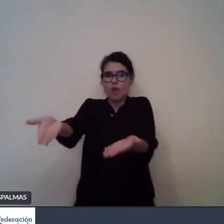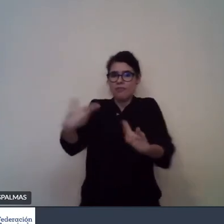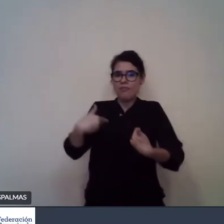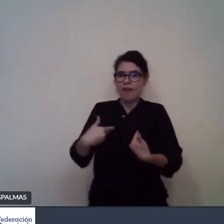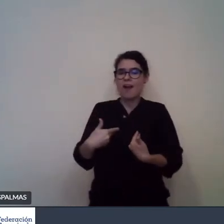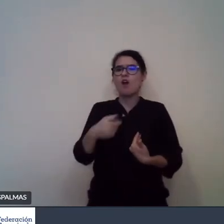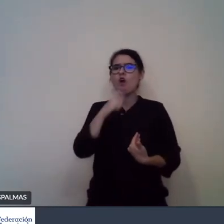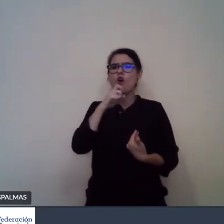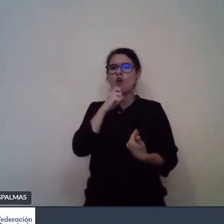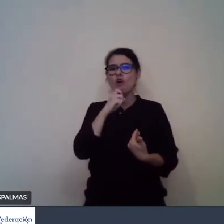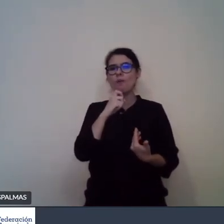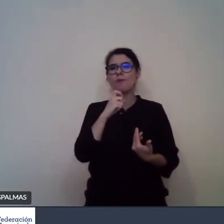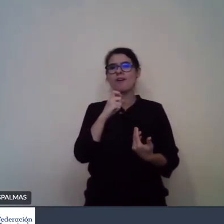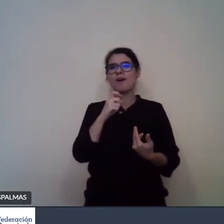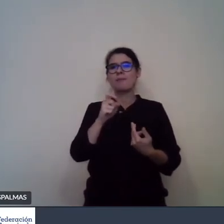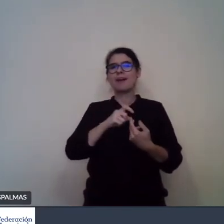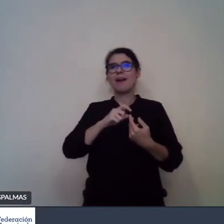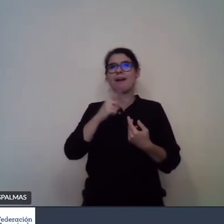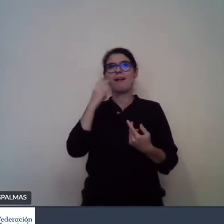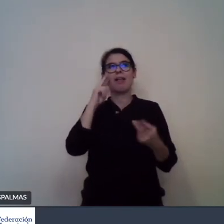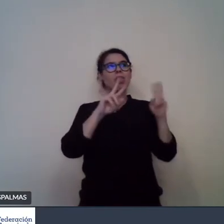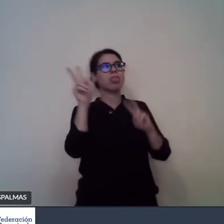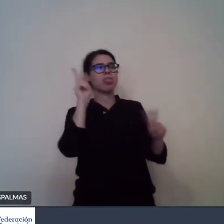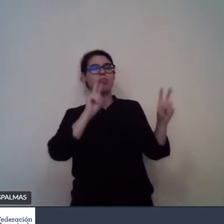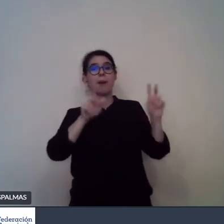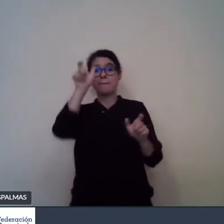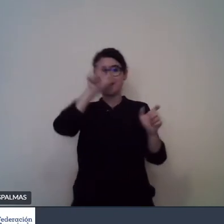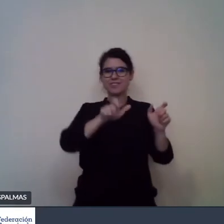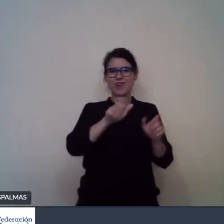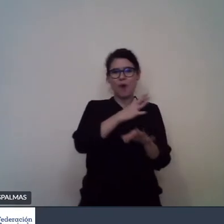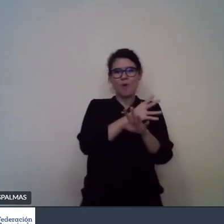Está pidiendo al balón para desviar la atención de este jugador.